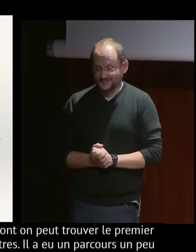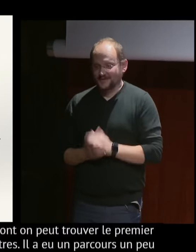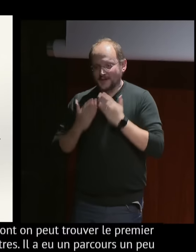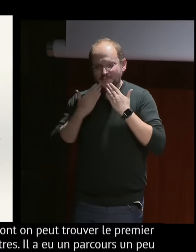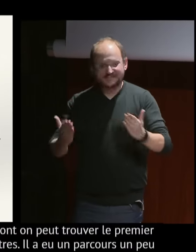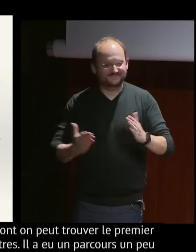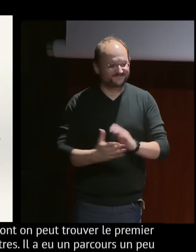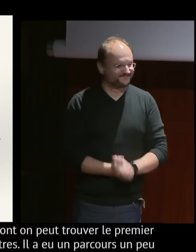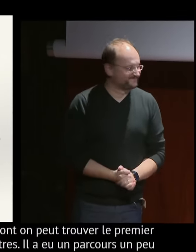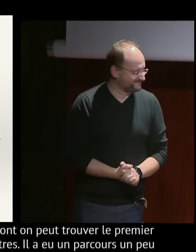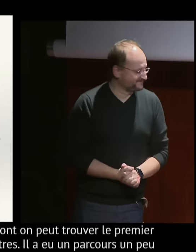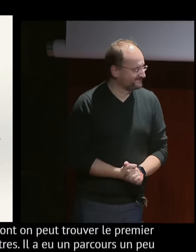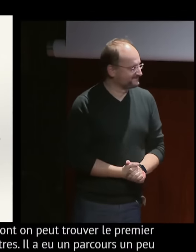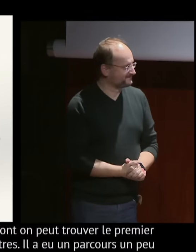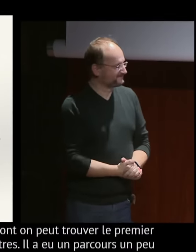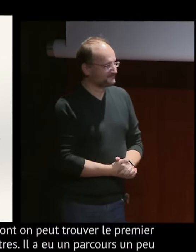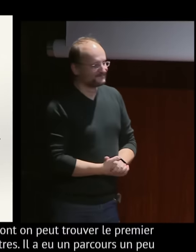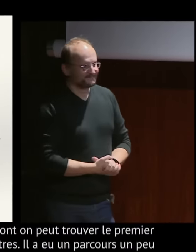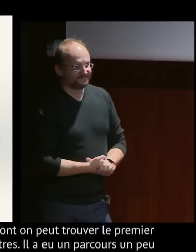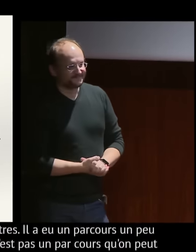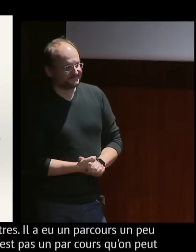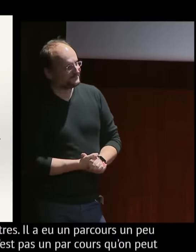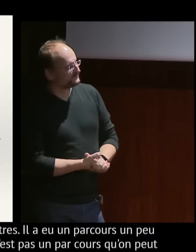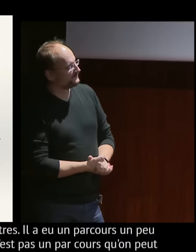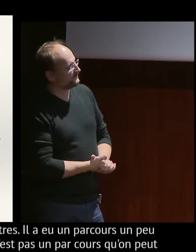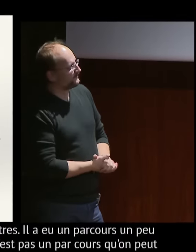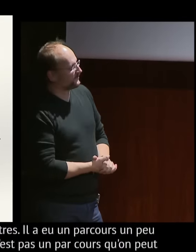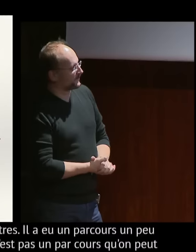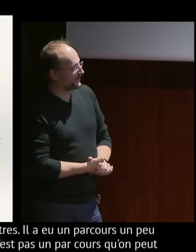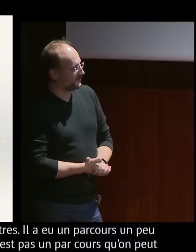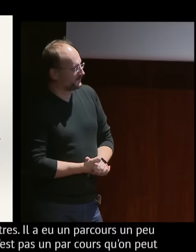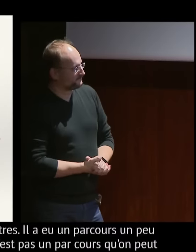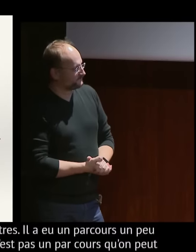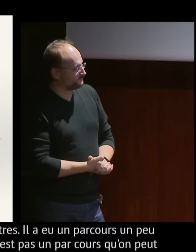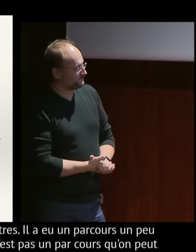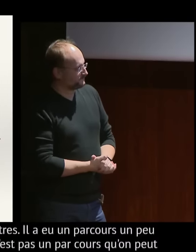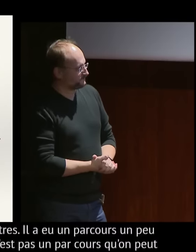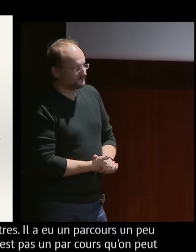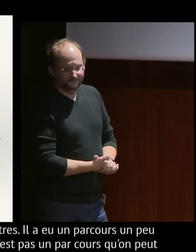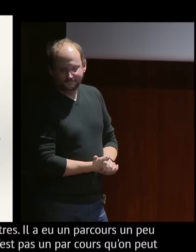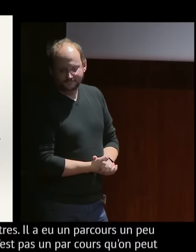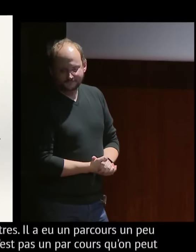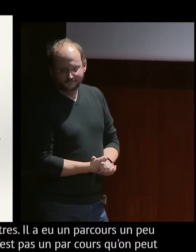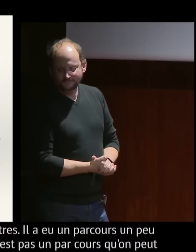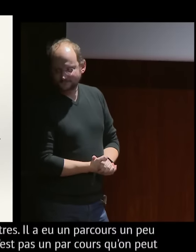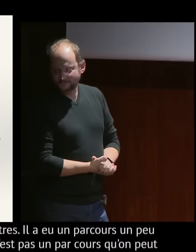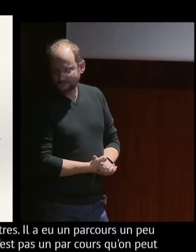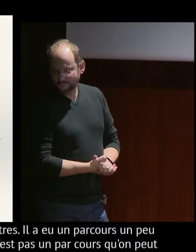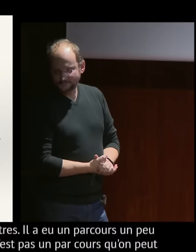peut retrouver de façon commune pour les sourds. Et voilà, c'est ce qui fait aussi son intérêt.